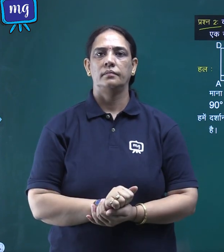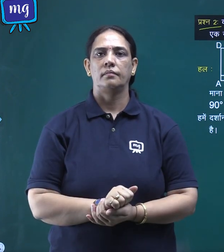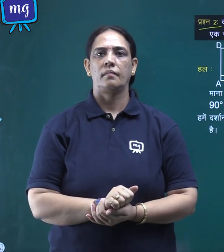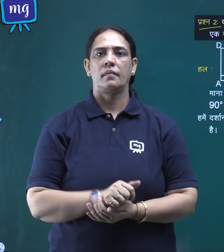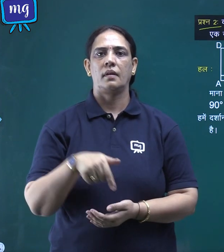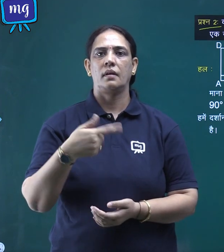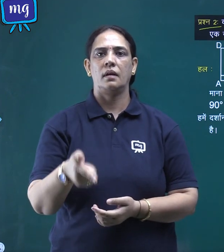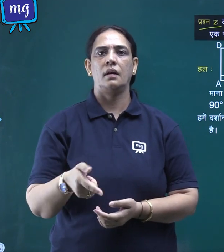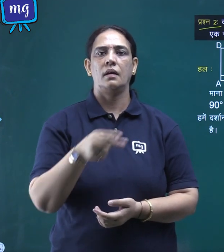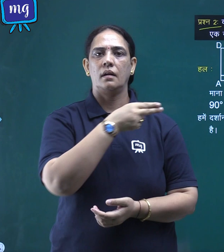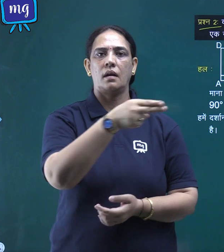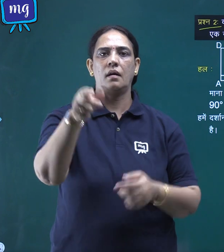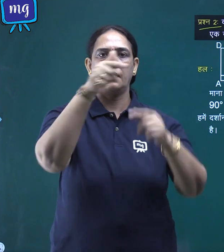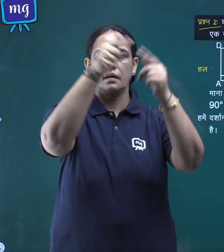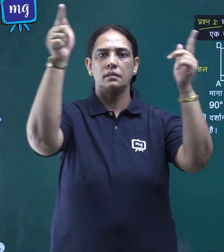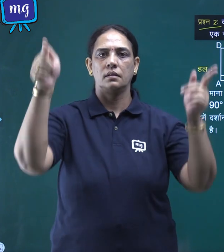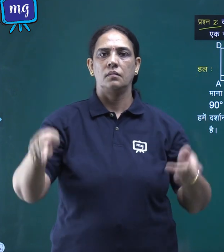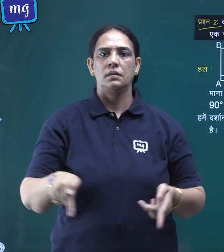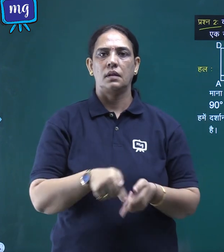कि एक आयत